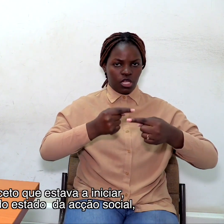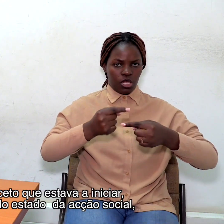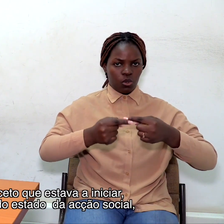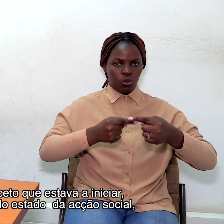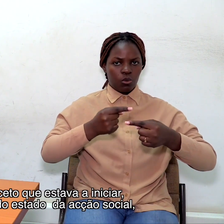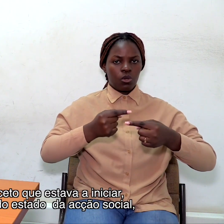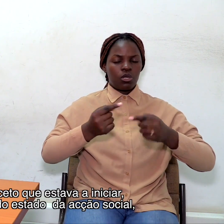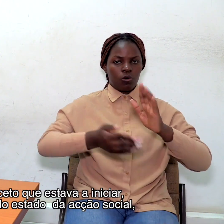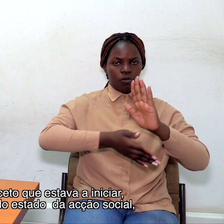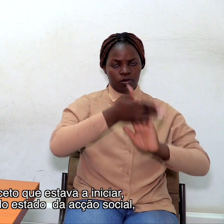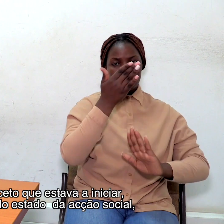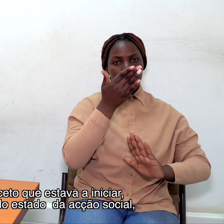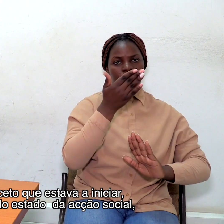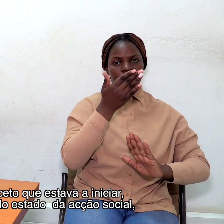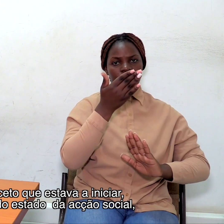estava a iniciar